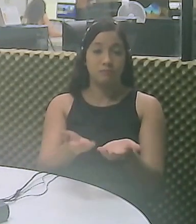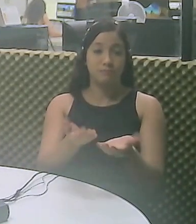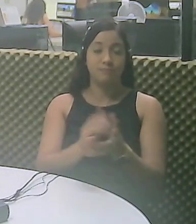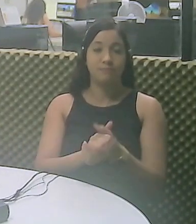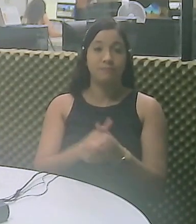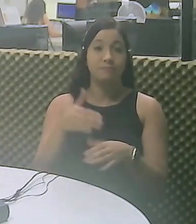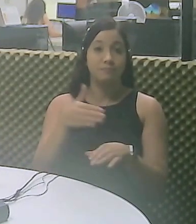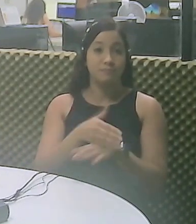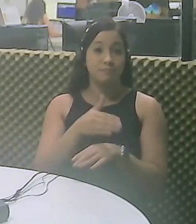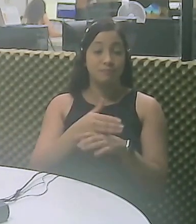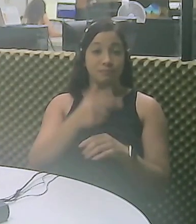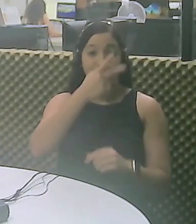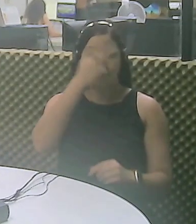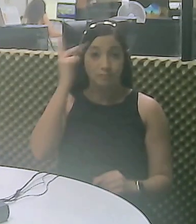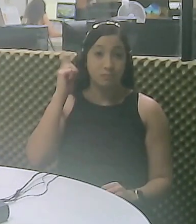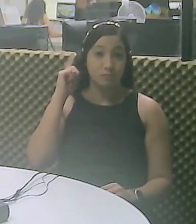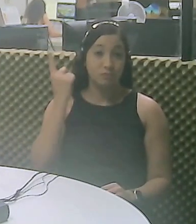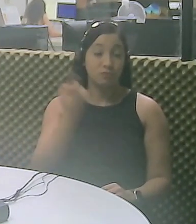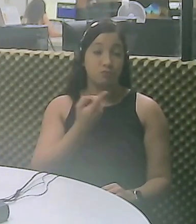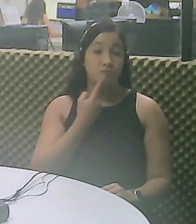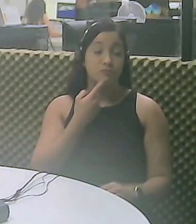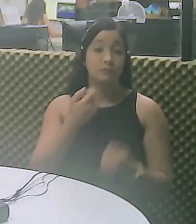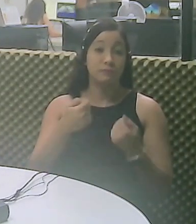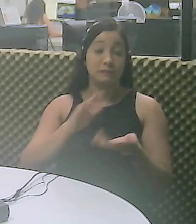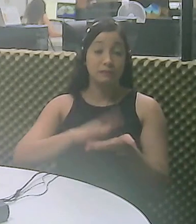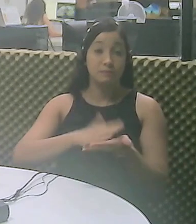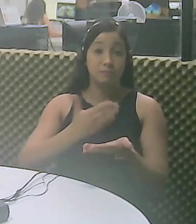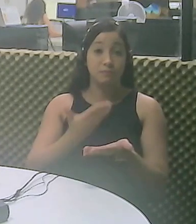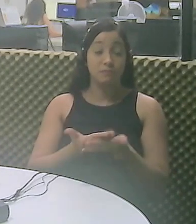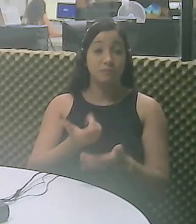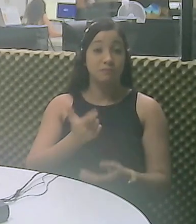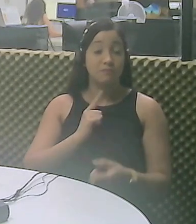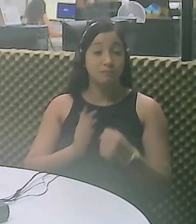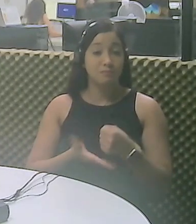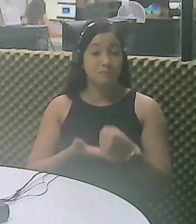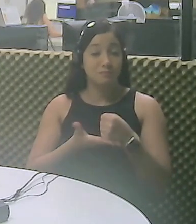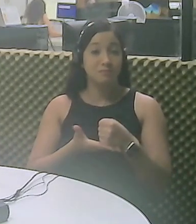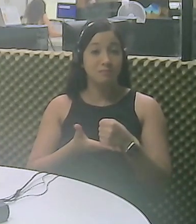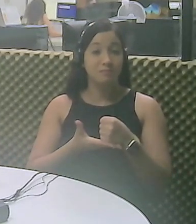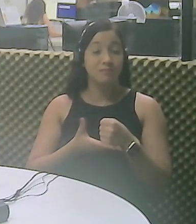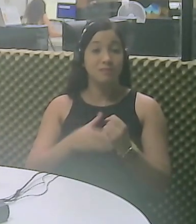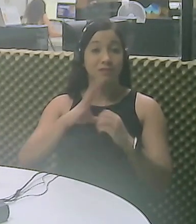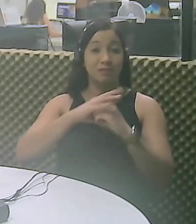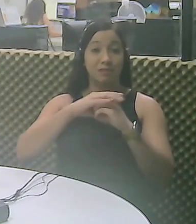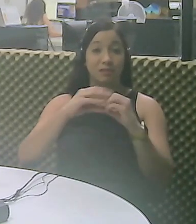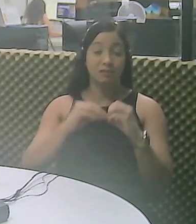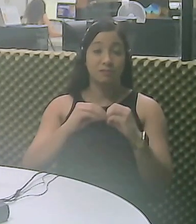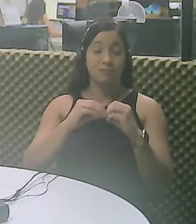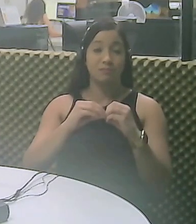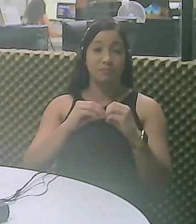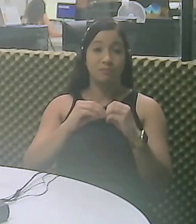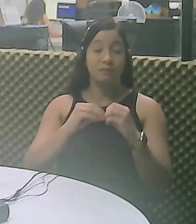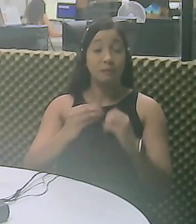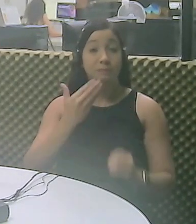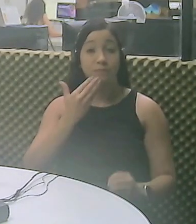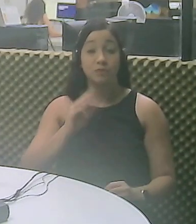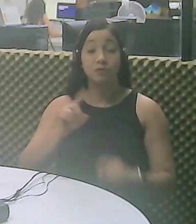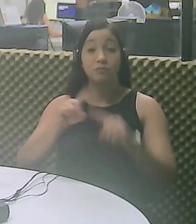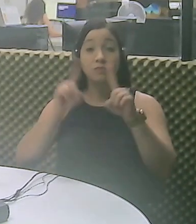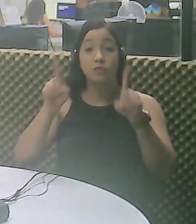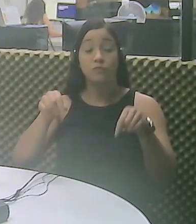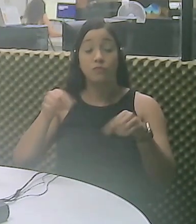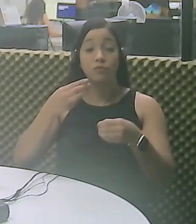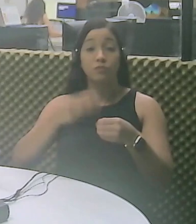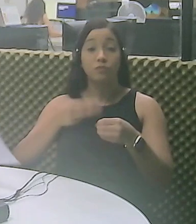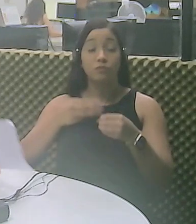os participantes com deficiência que necessitarem de intérprete serão apoiados pela plataforma da Icon. Basta acionar um dos servidores